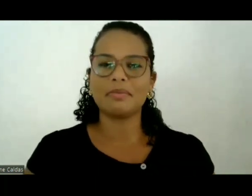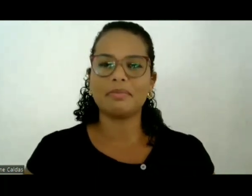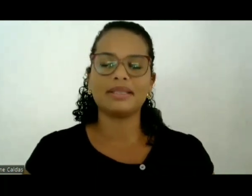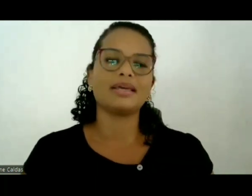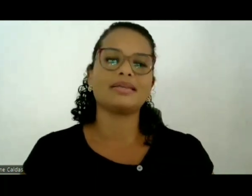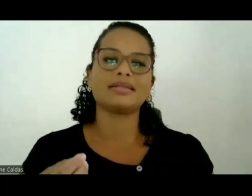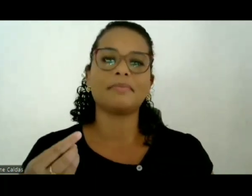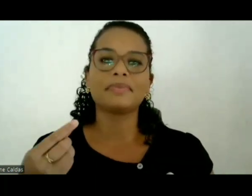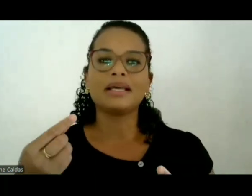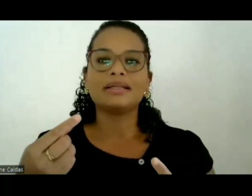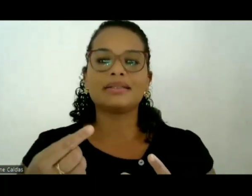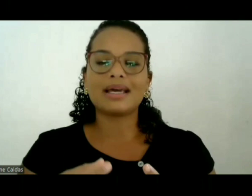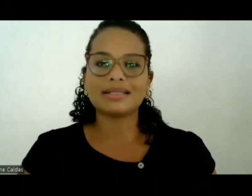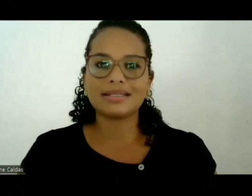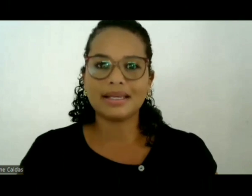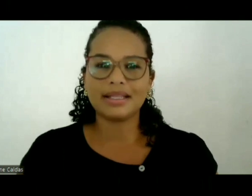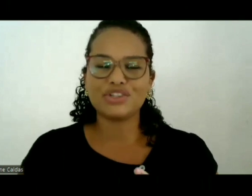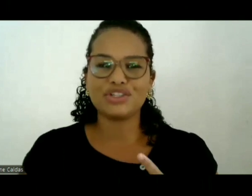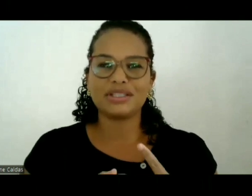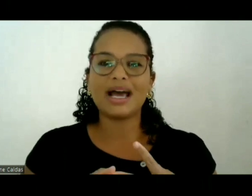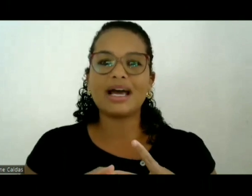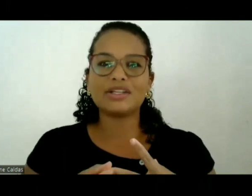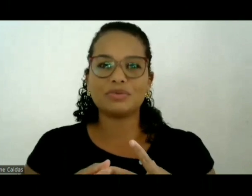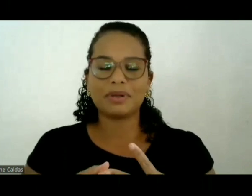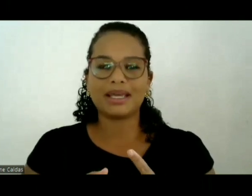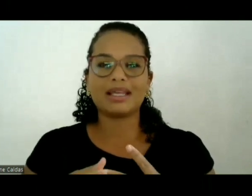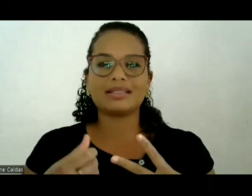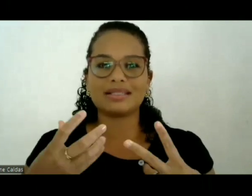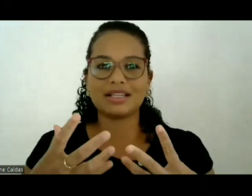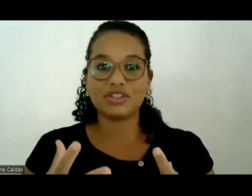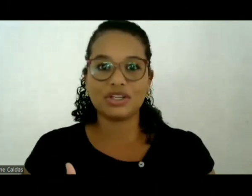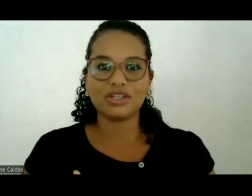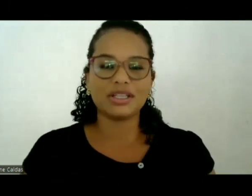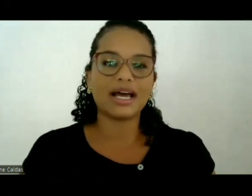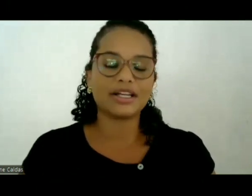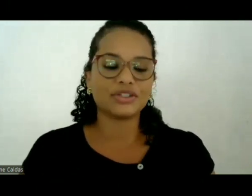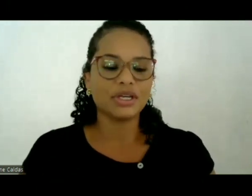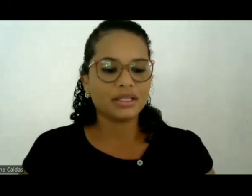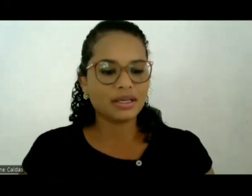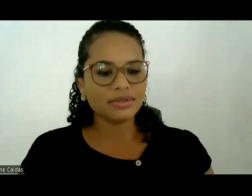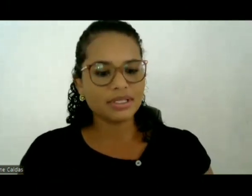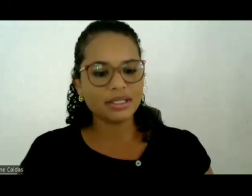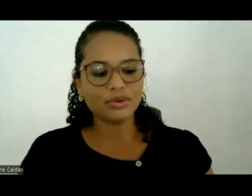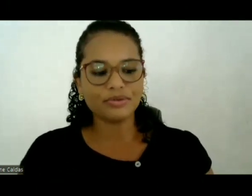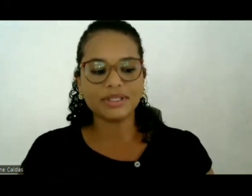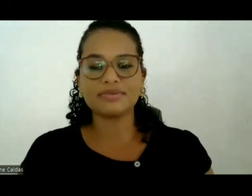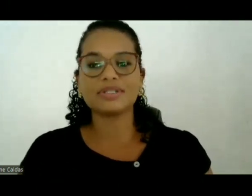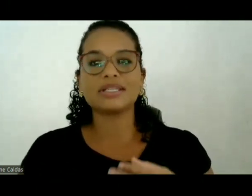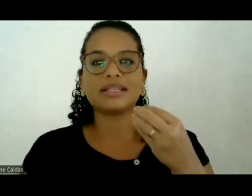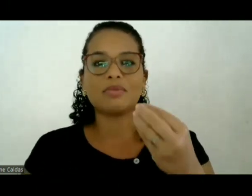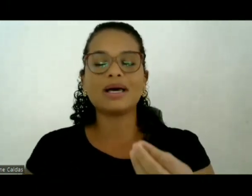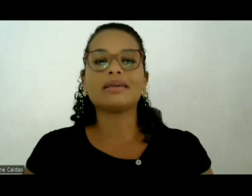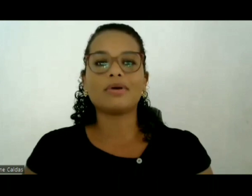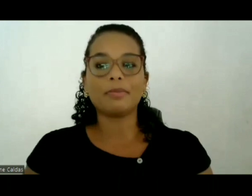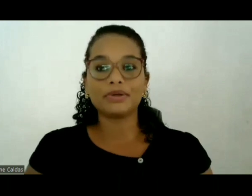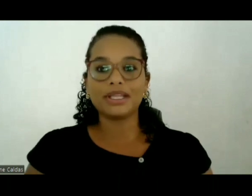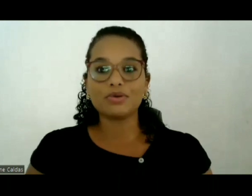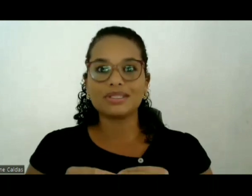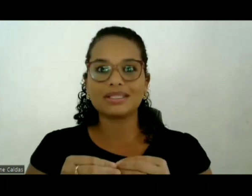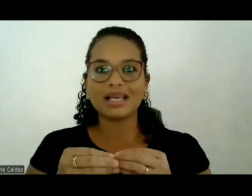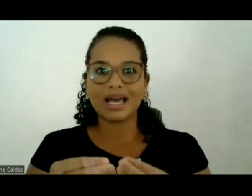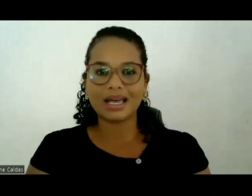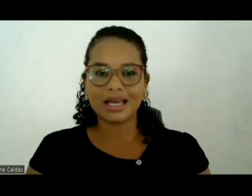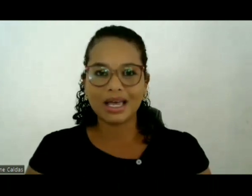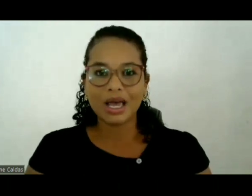traz essa independência, traz essa identidade para eles, essa dignidade. Então, sem dúvidas, você ter uma língua e